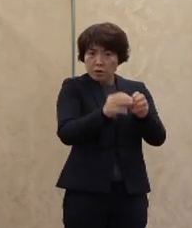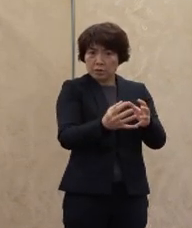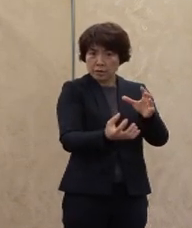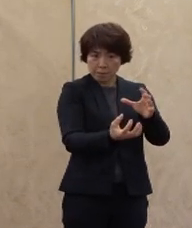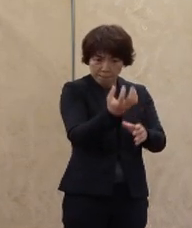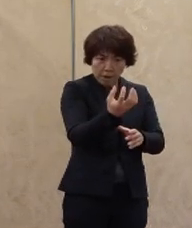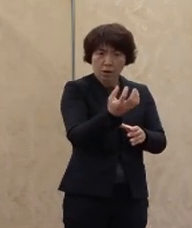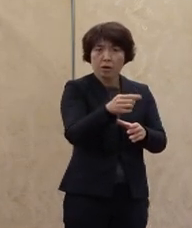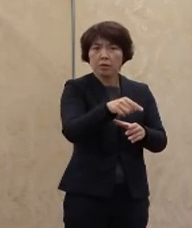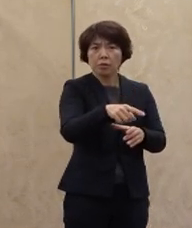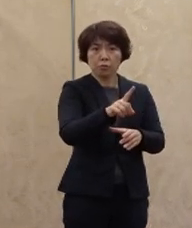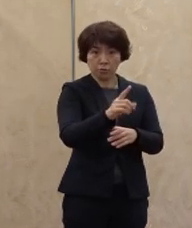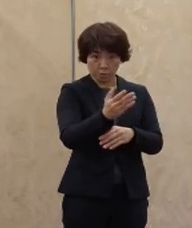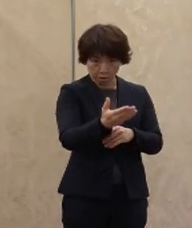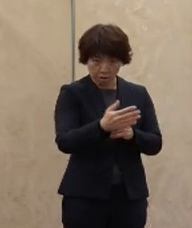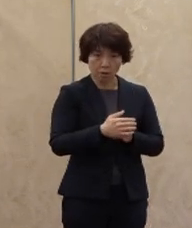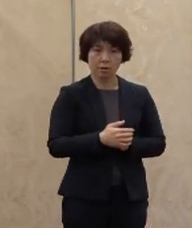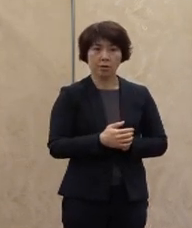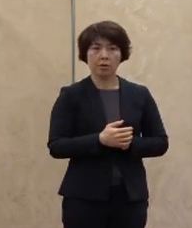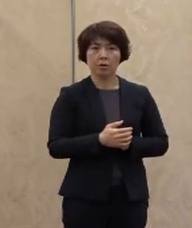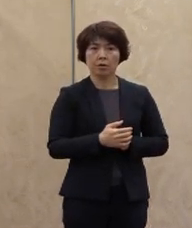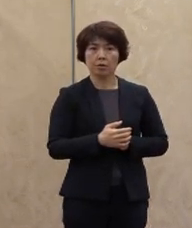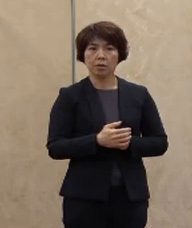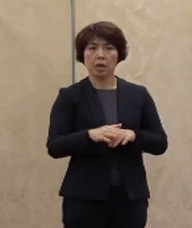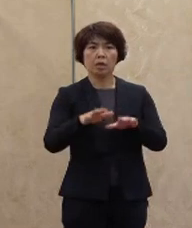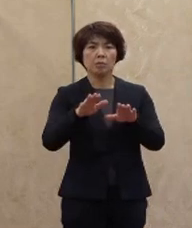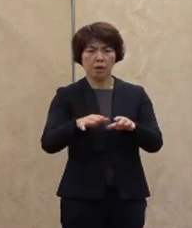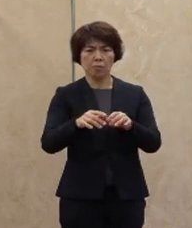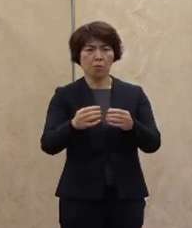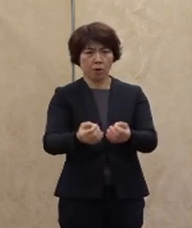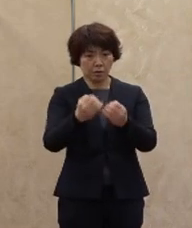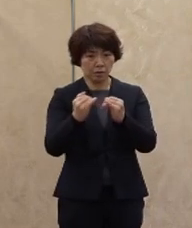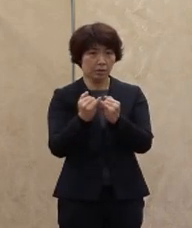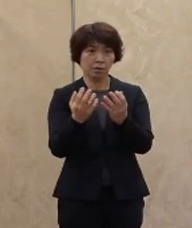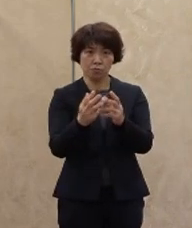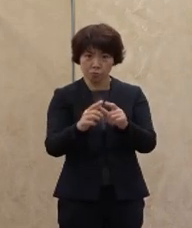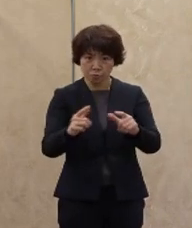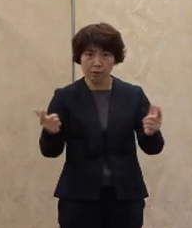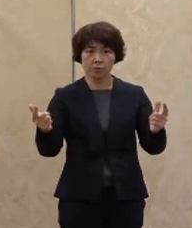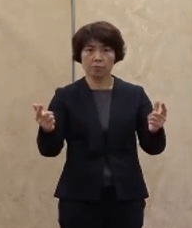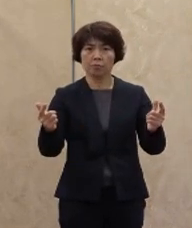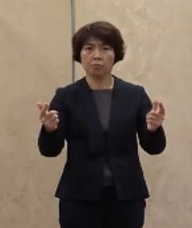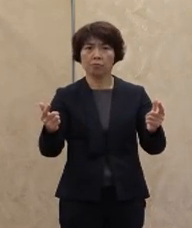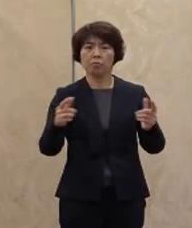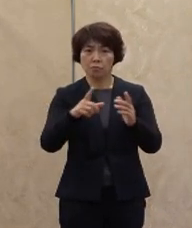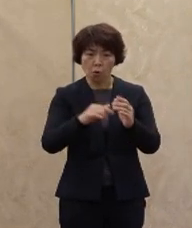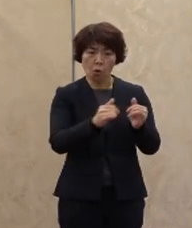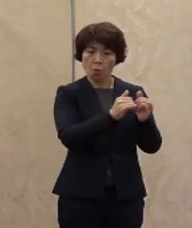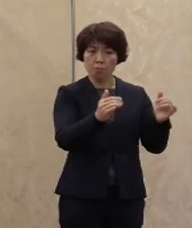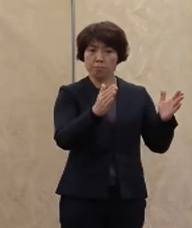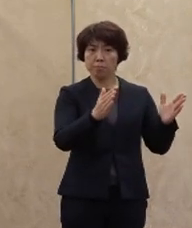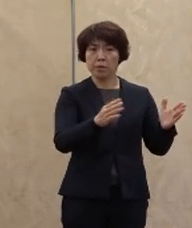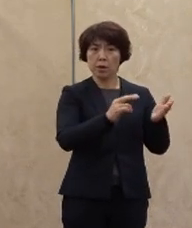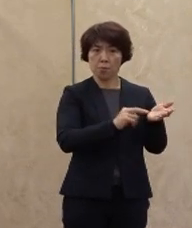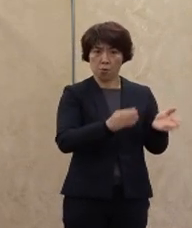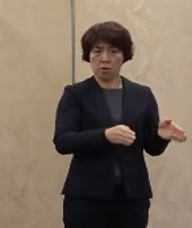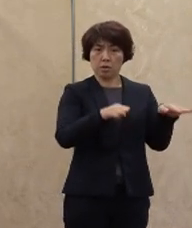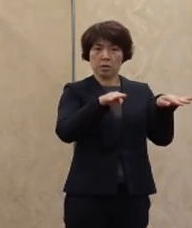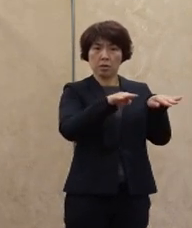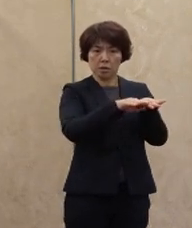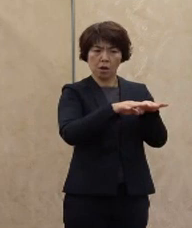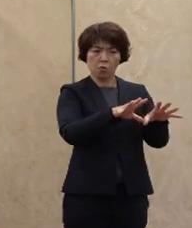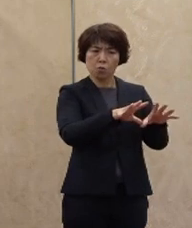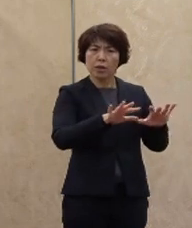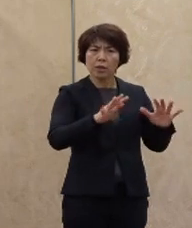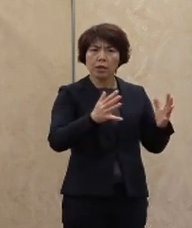ということ。ただこのクラスター発生するのは今もこれだけ広がってくると、民間病院でも受け入れてない病院でも